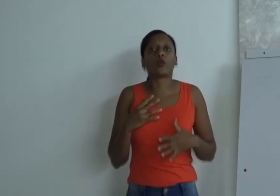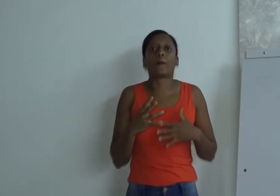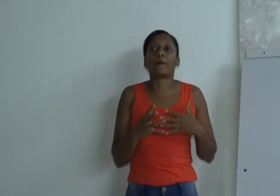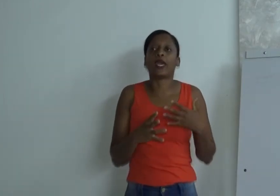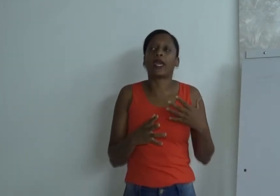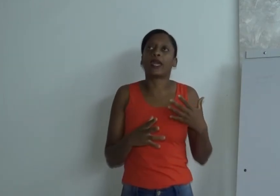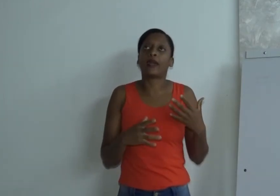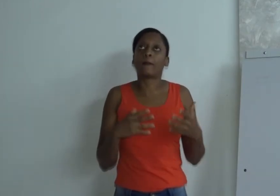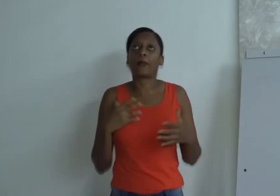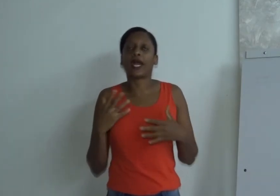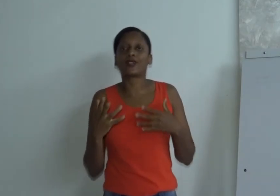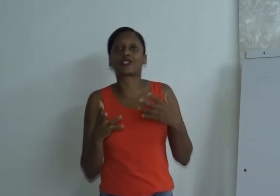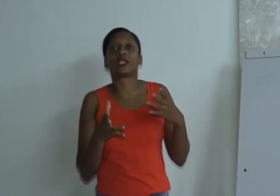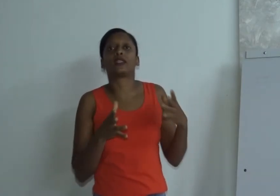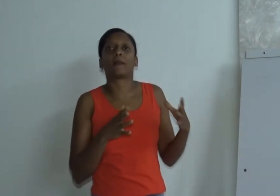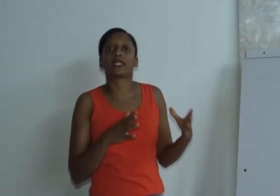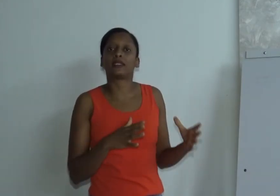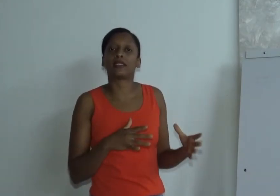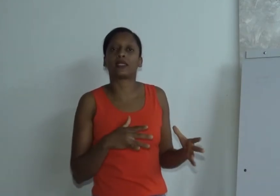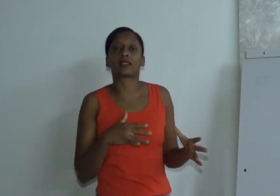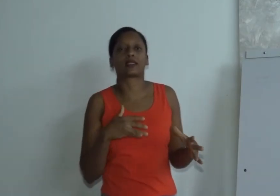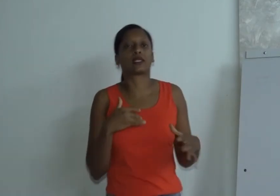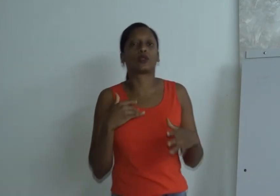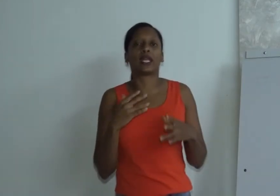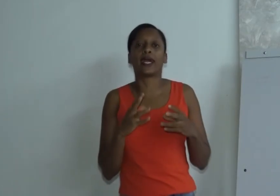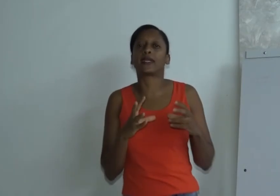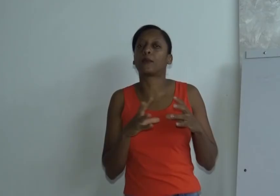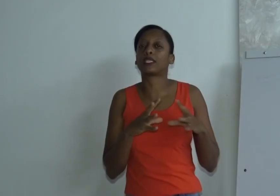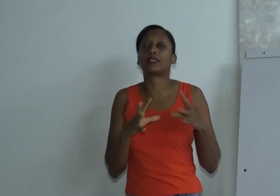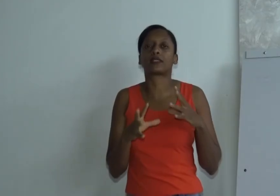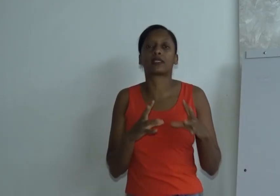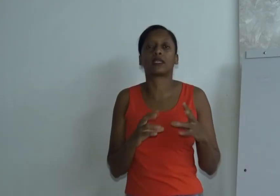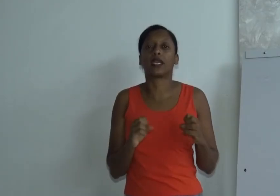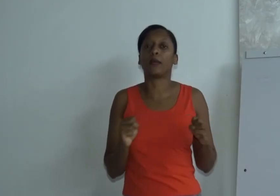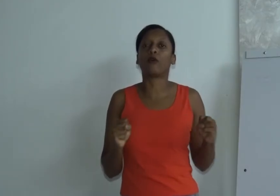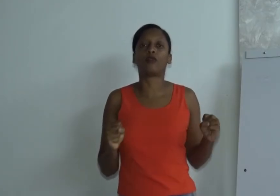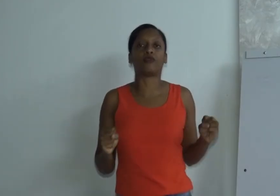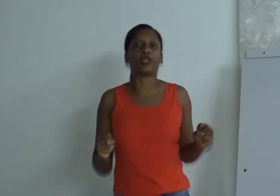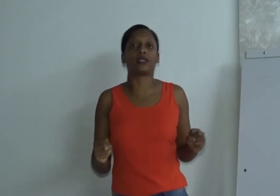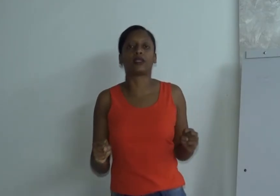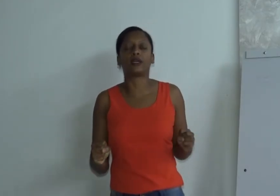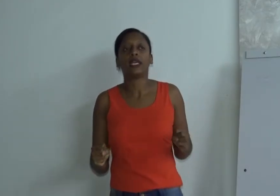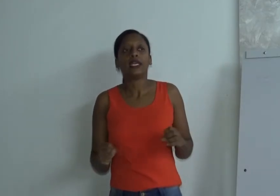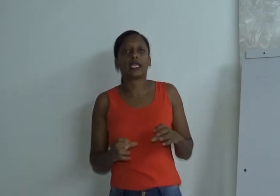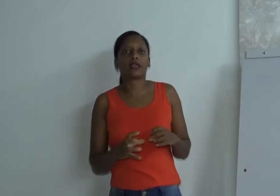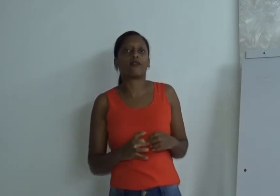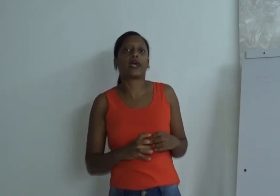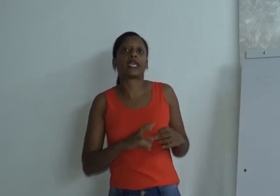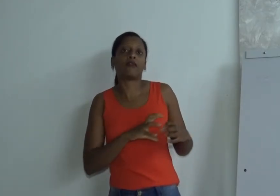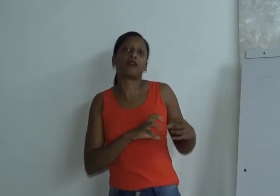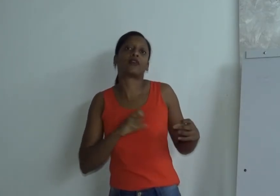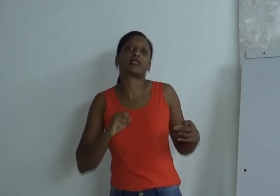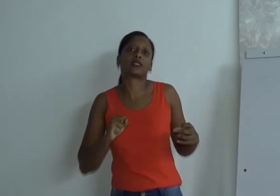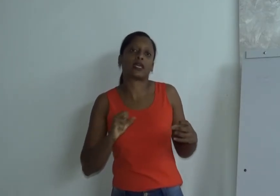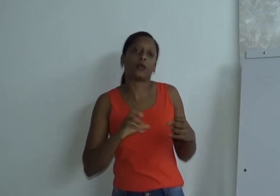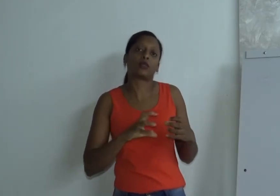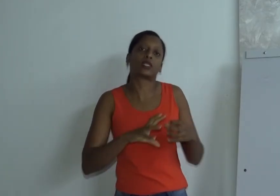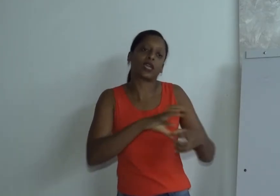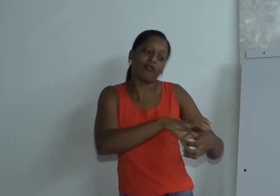tenho parte ali da matriz extracelular que precisa ser removida, quem vai fazer essa remoção? Quem